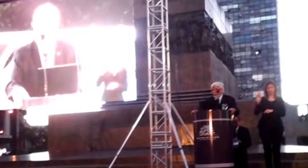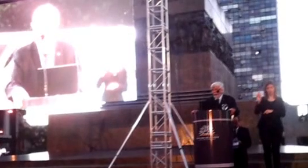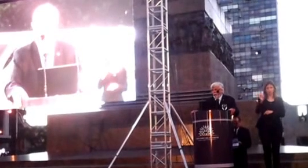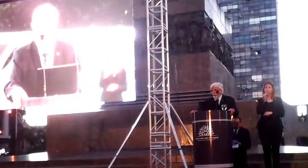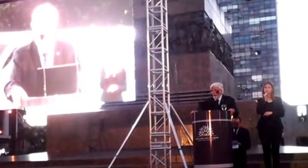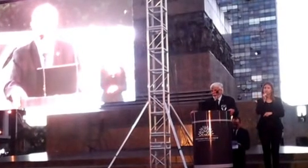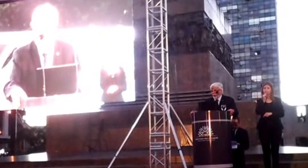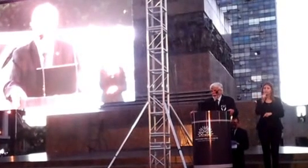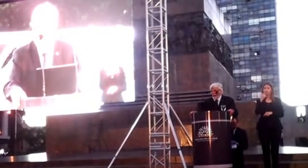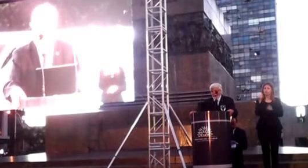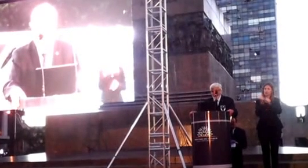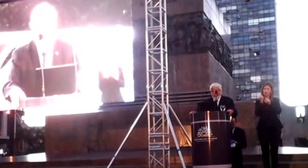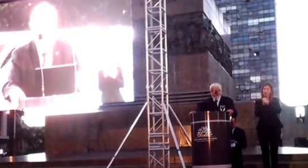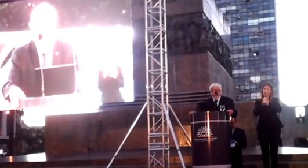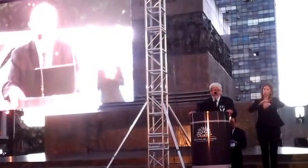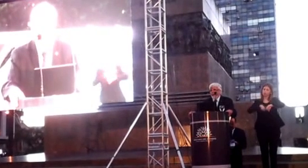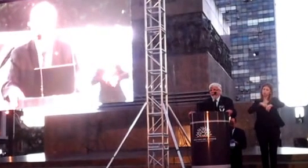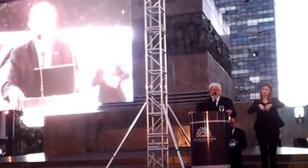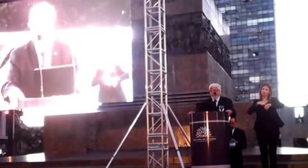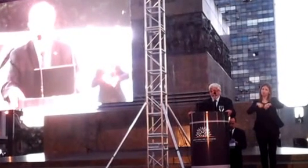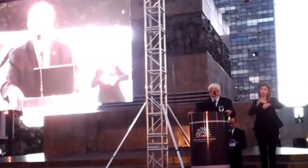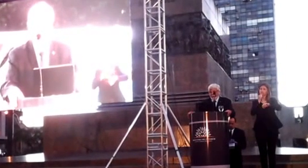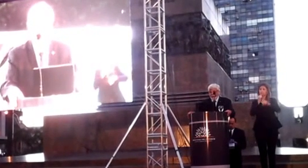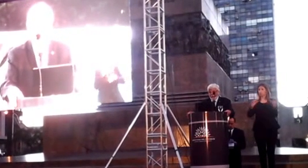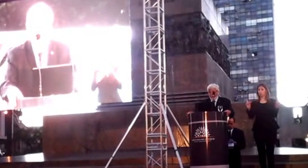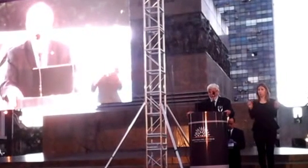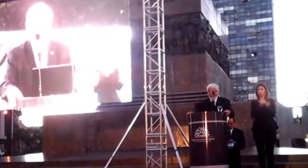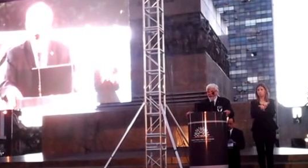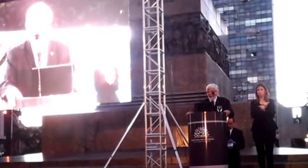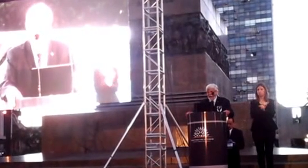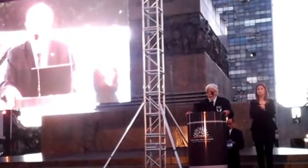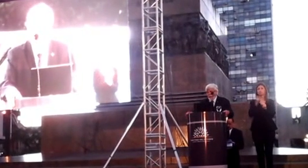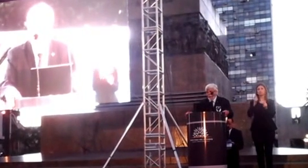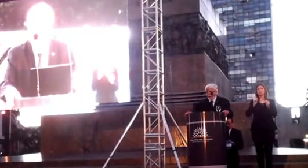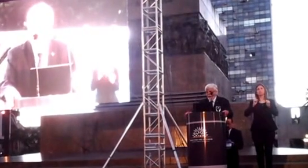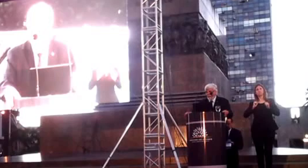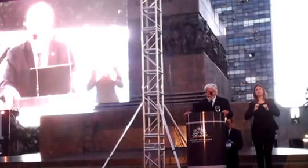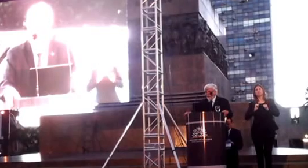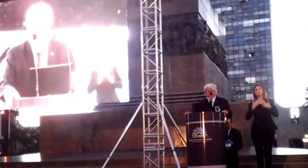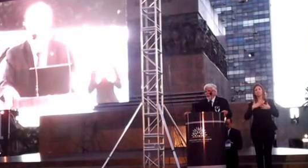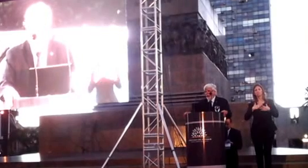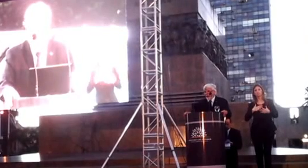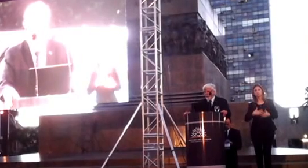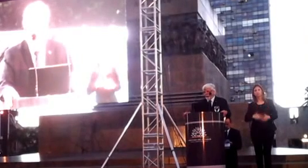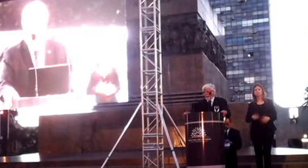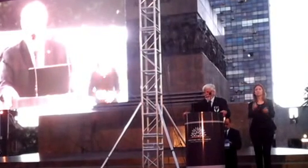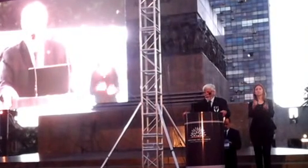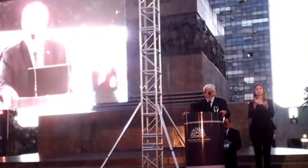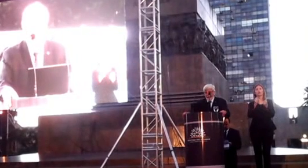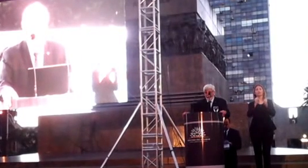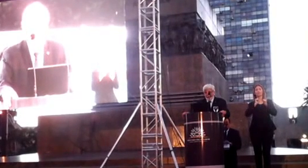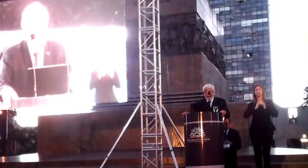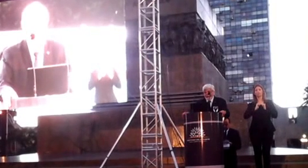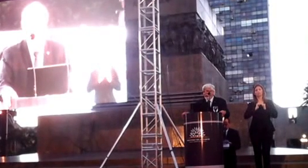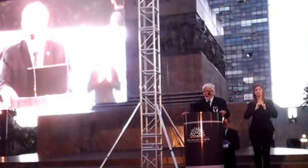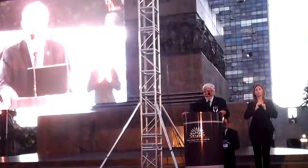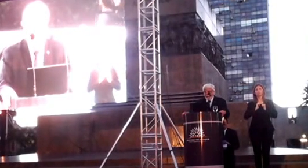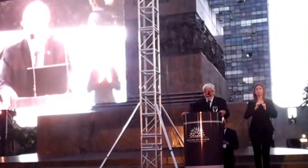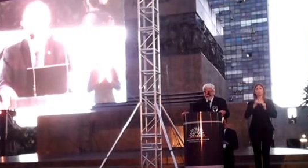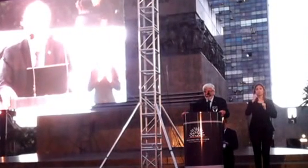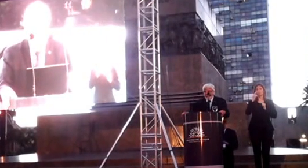luego de cumplir su horario normal de trabajo, con la relajación propia del merecido descanso,